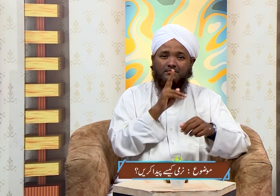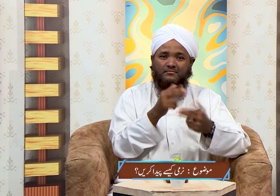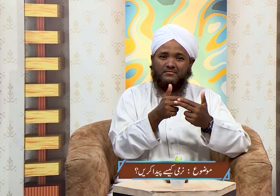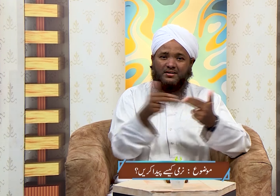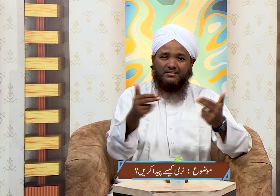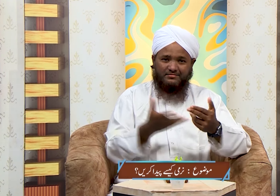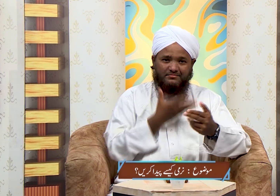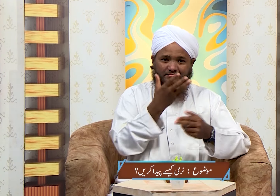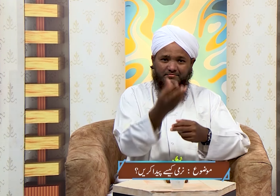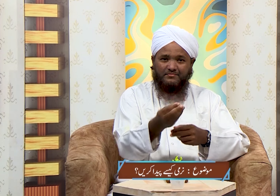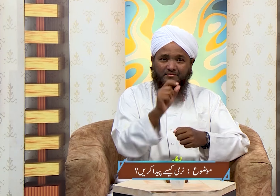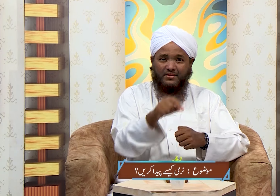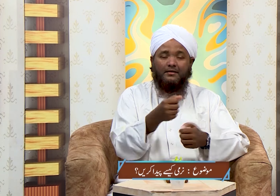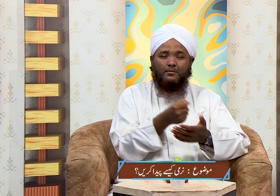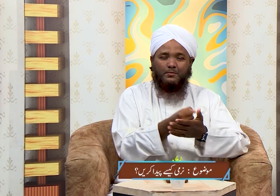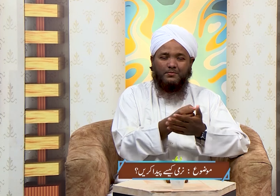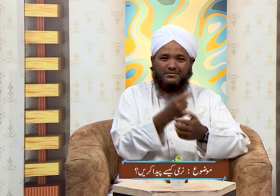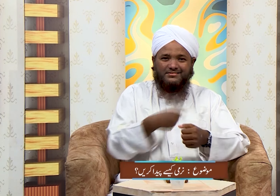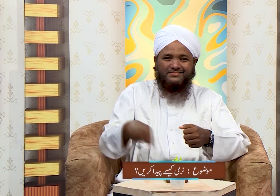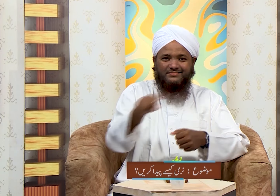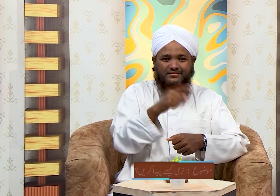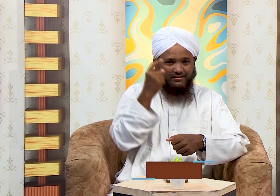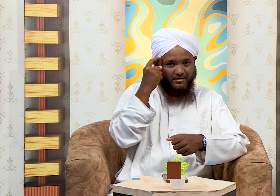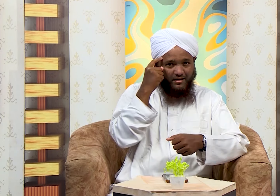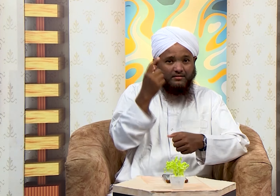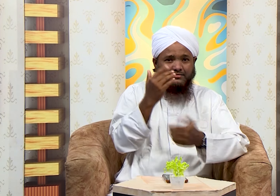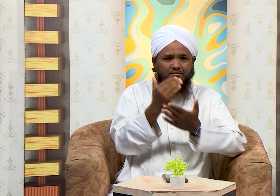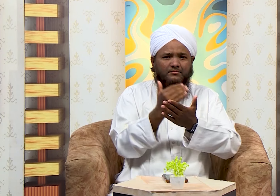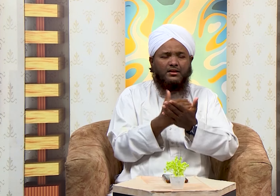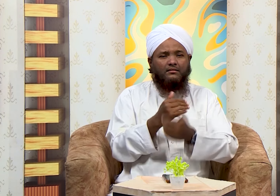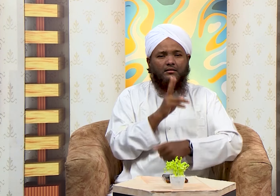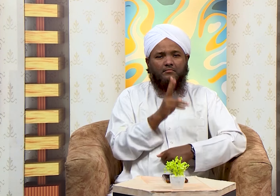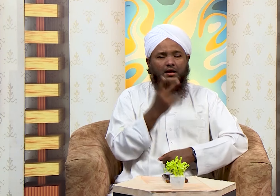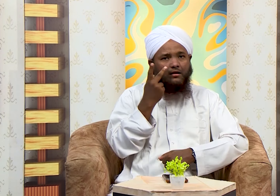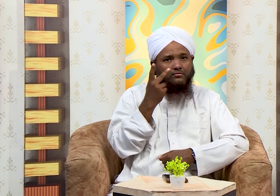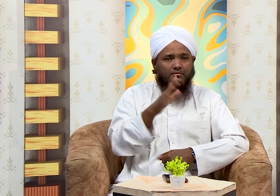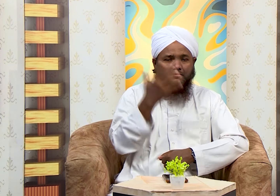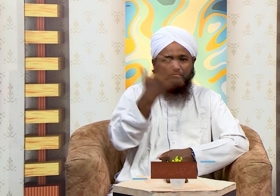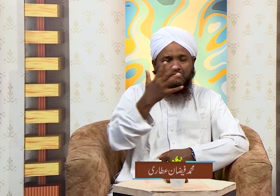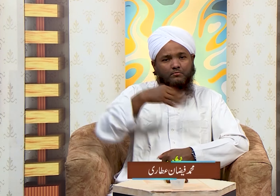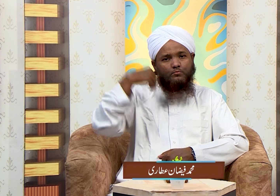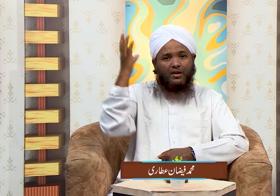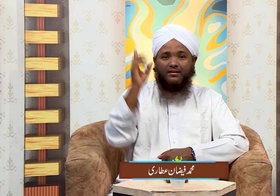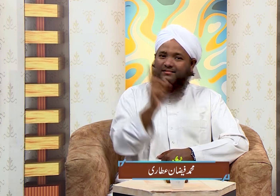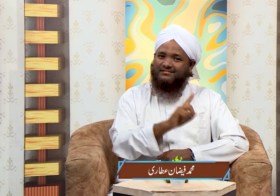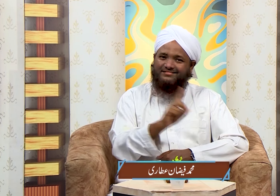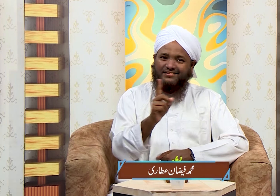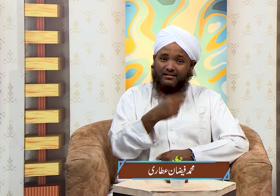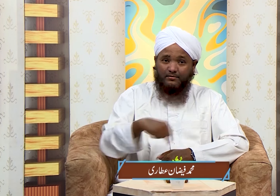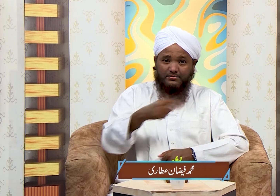باتیں ارز کروں گا کوشش کیجئے گا کہ اس کو ہم رسمی انداز میں نہ سنیں بلکہ یہ نیت بنائیں یہ ذہن بنائیں کہ ہم نے